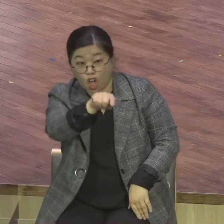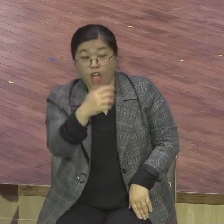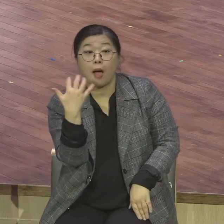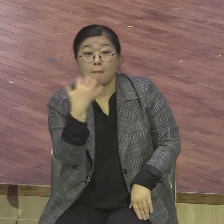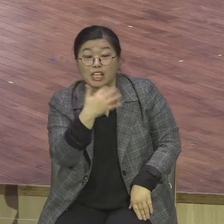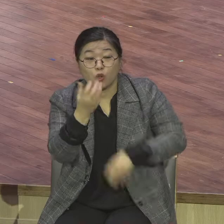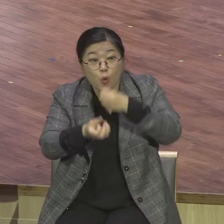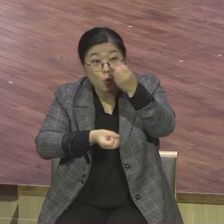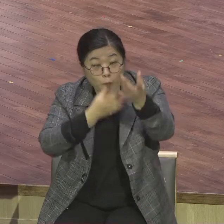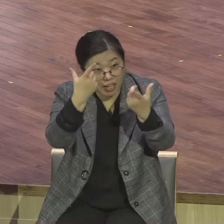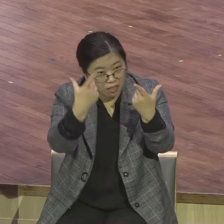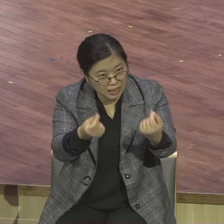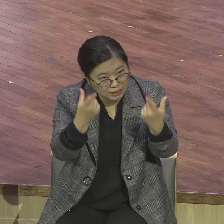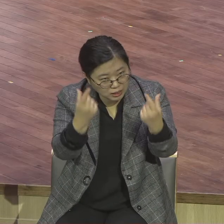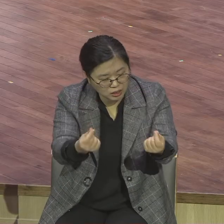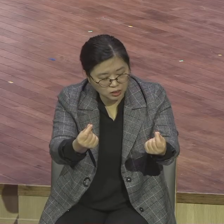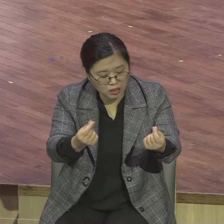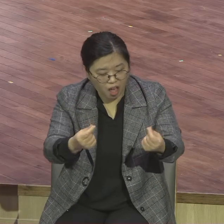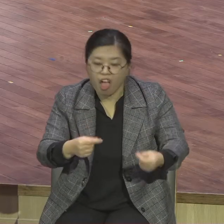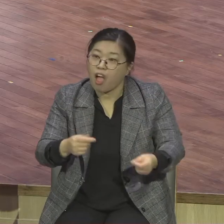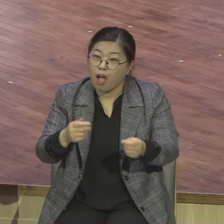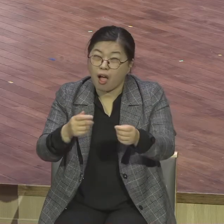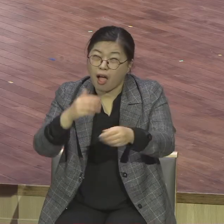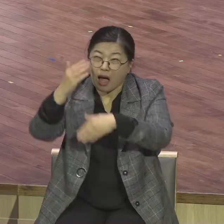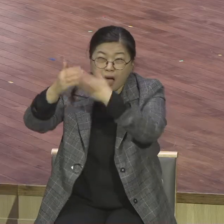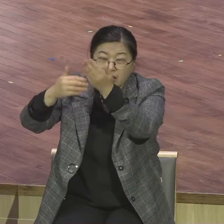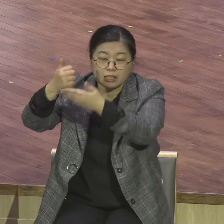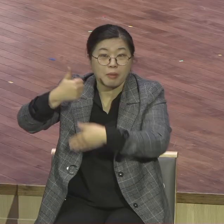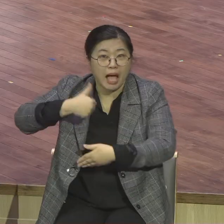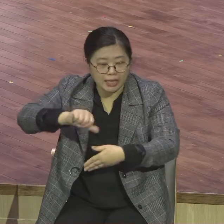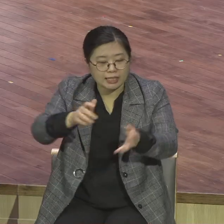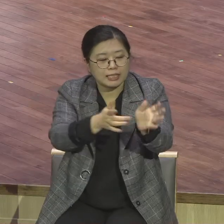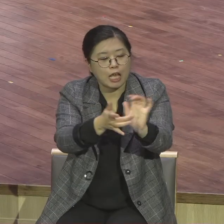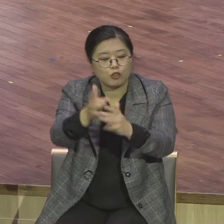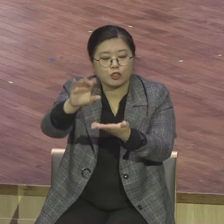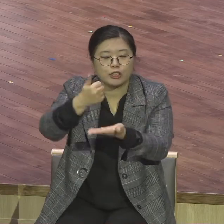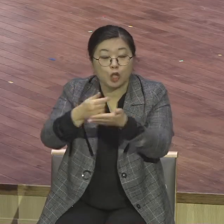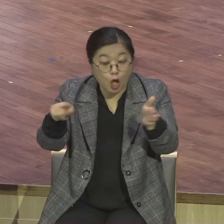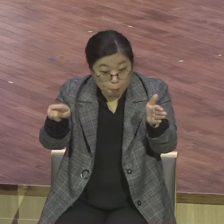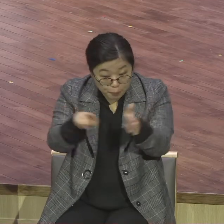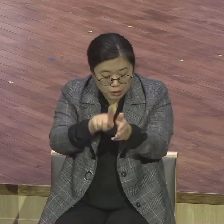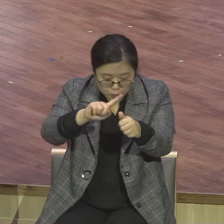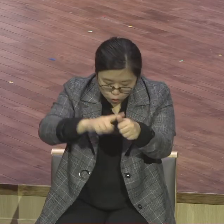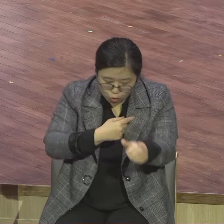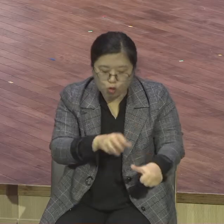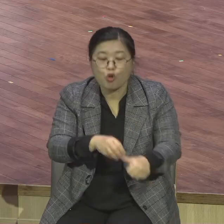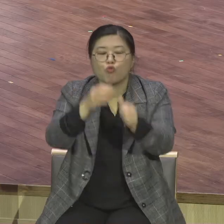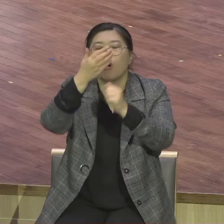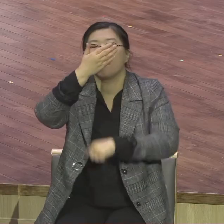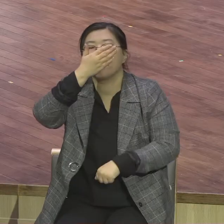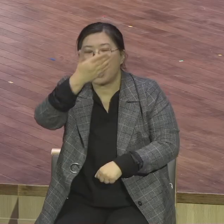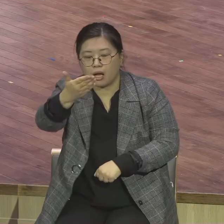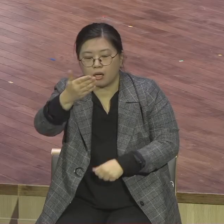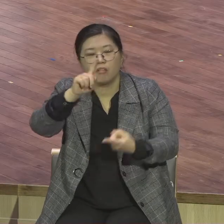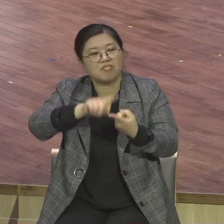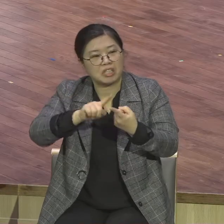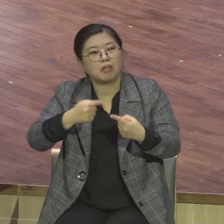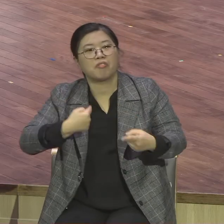실어주면서 예수 그리스도와 영접하면 구원받을 수 있다라는 것에 함께했습니다.